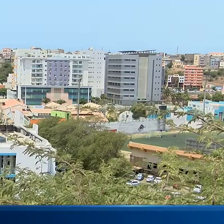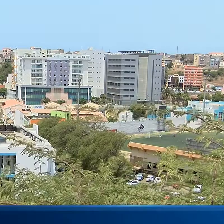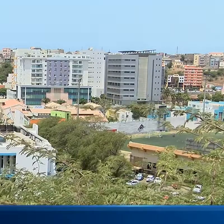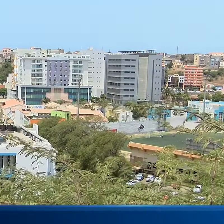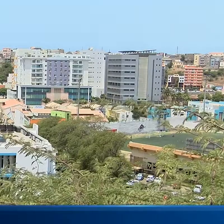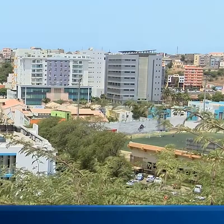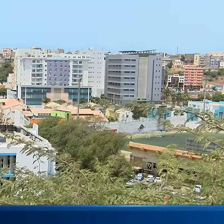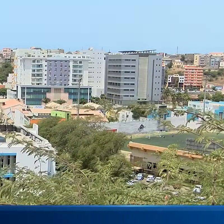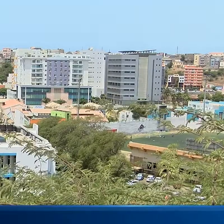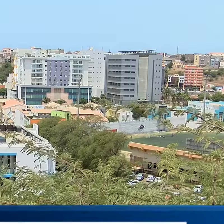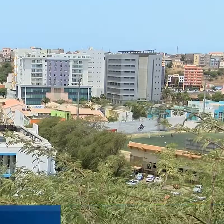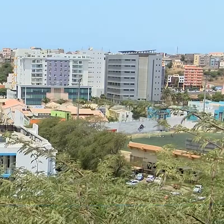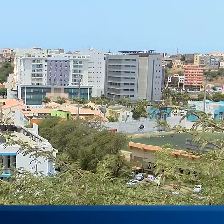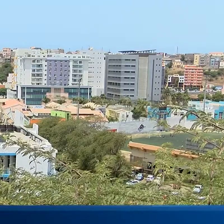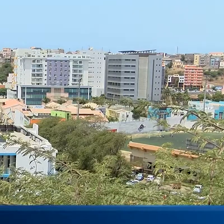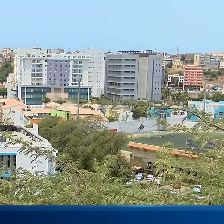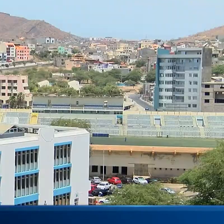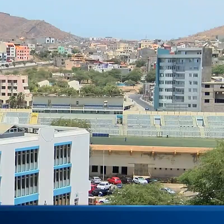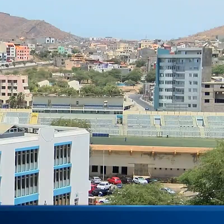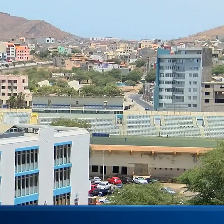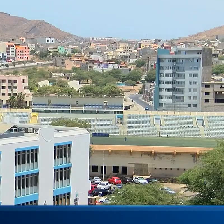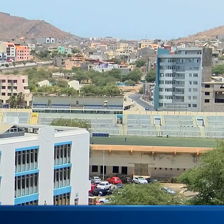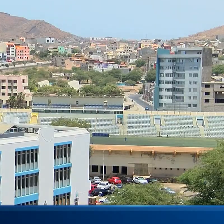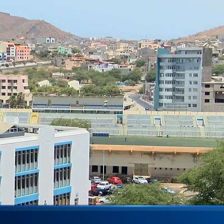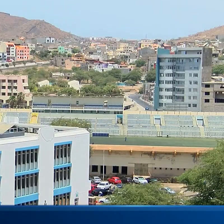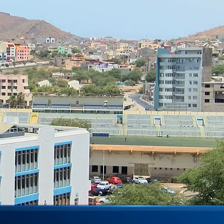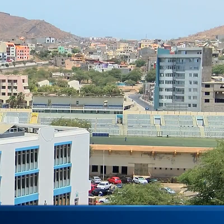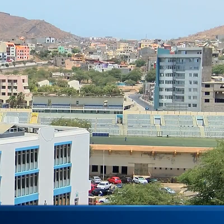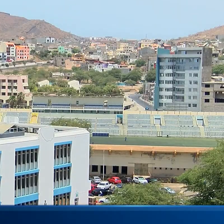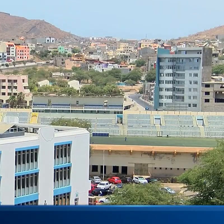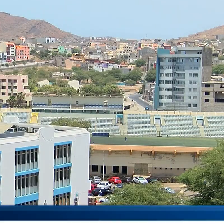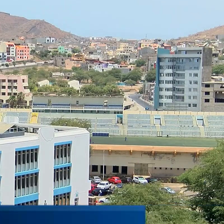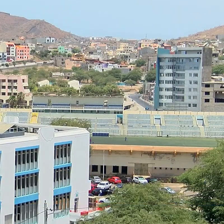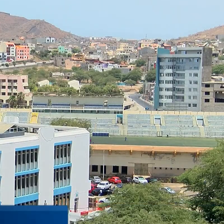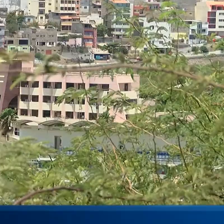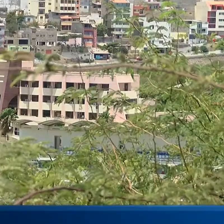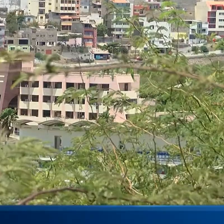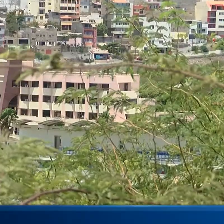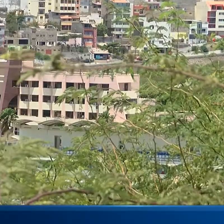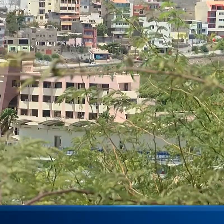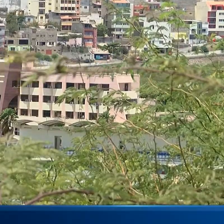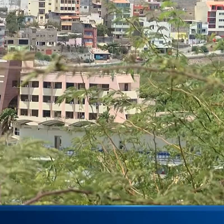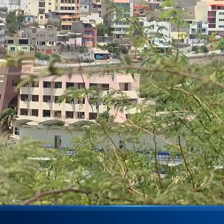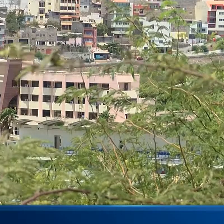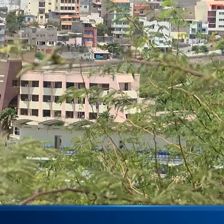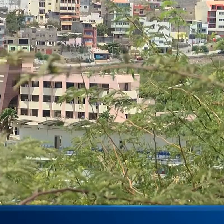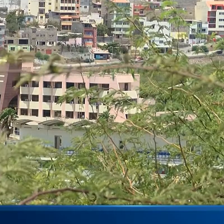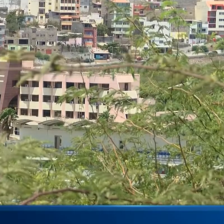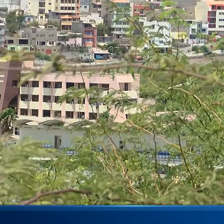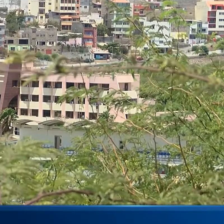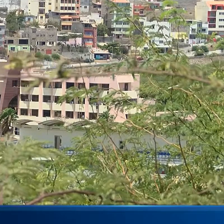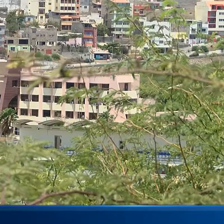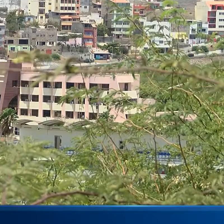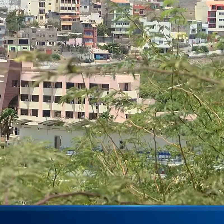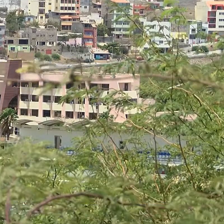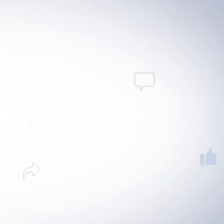Santo António, na cidade da Praia, nos últimos 5 dias foram vacinadas um total de 385 pessoas.